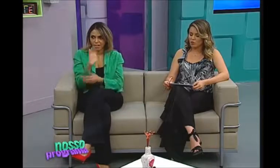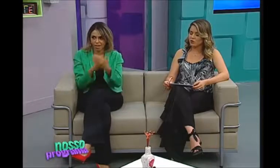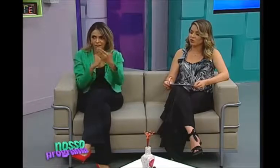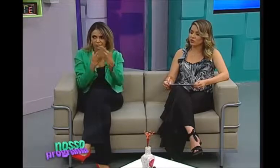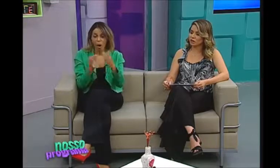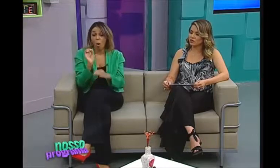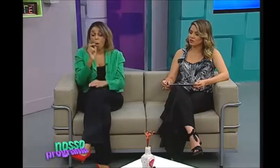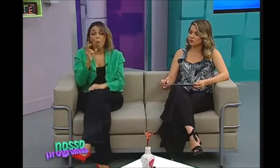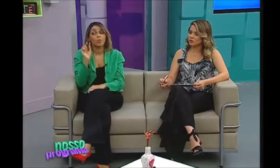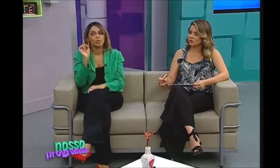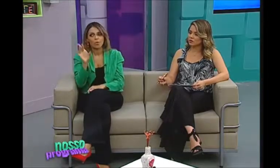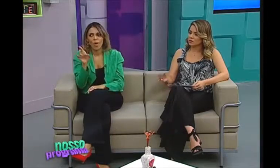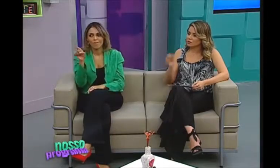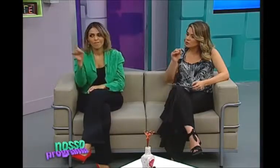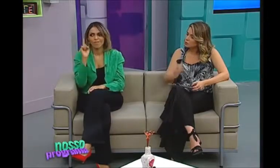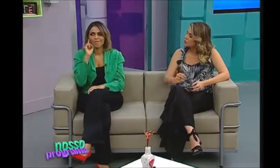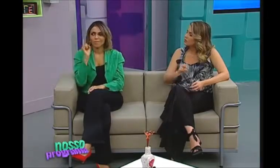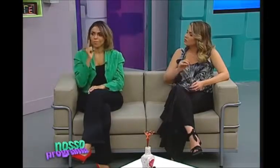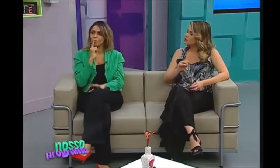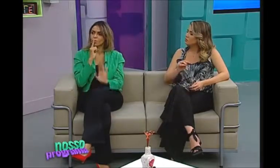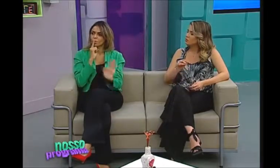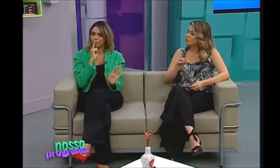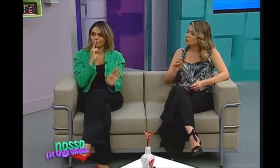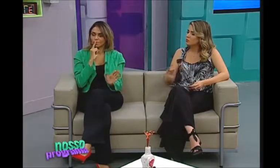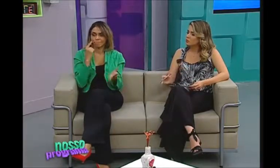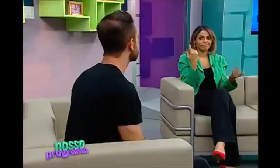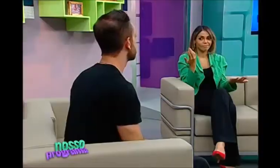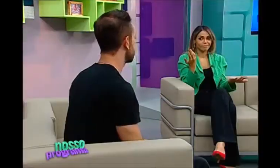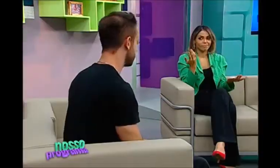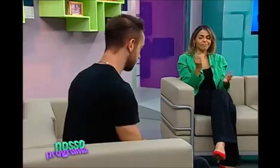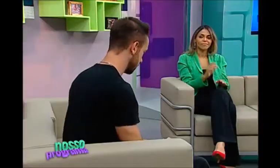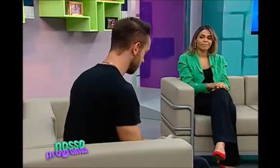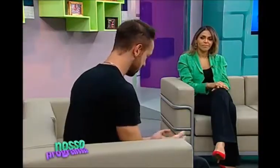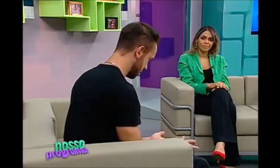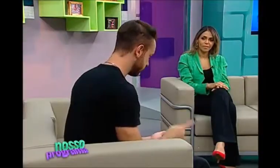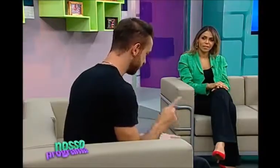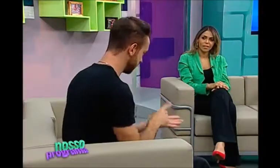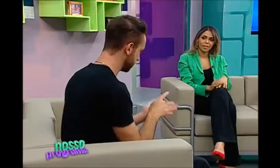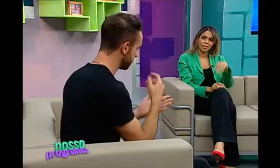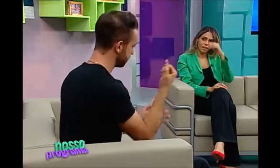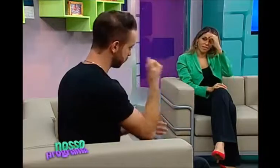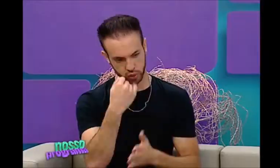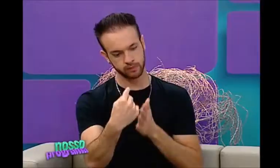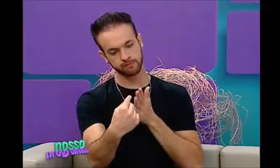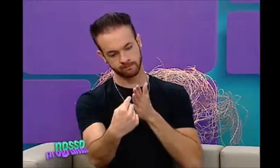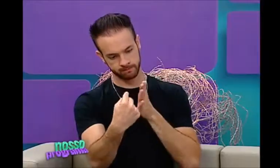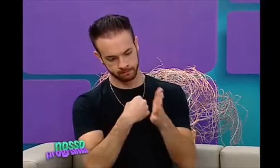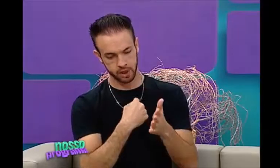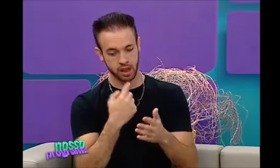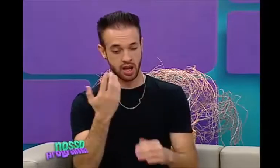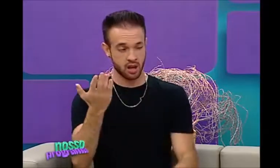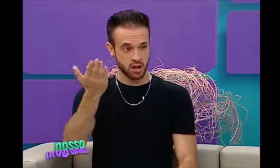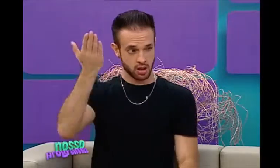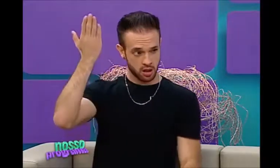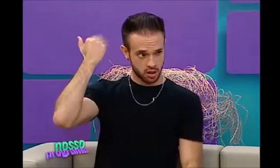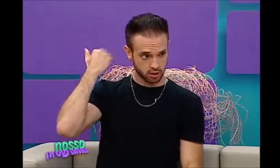atividade exclusiva dos surdos? É verdade, é importante essa